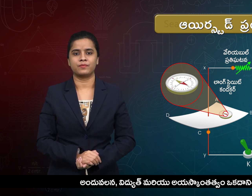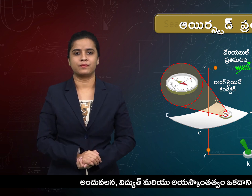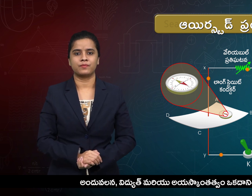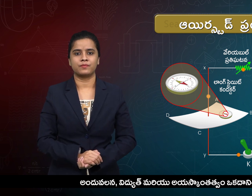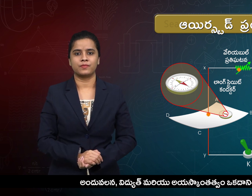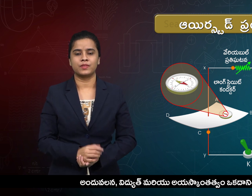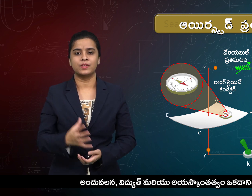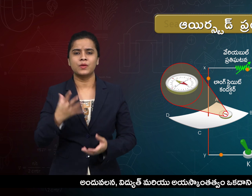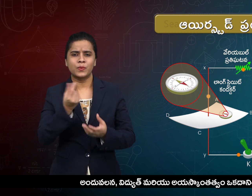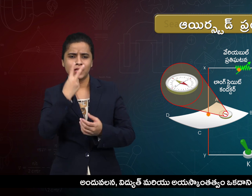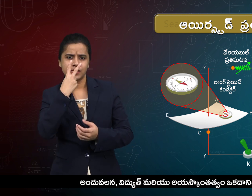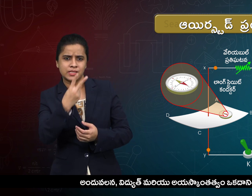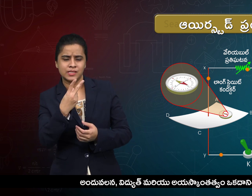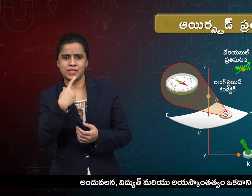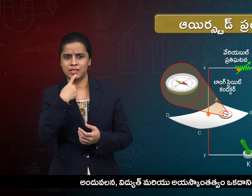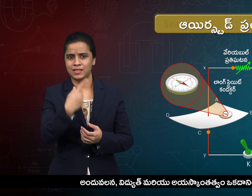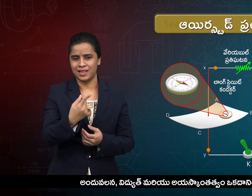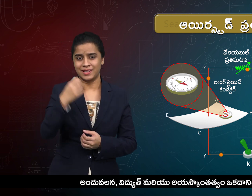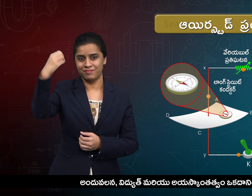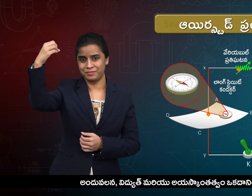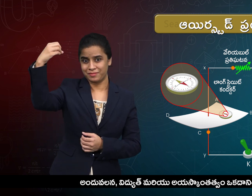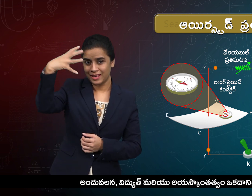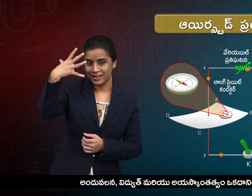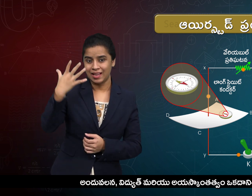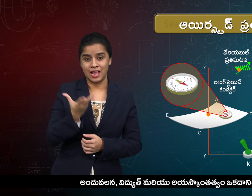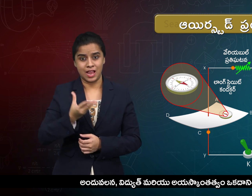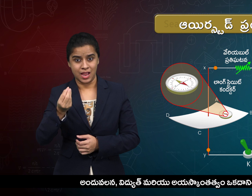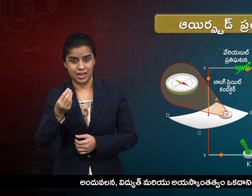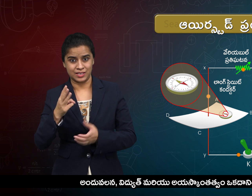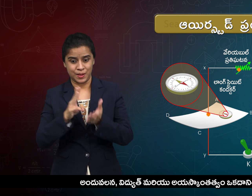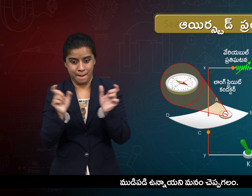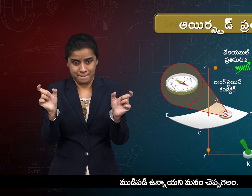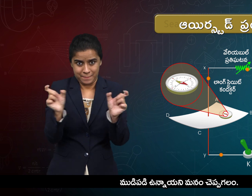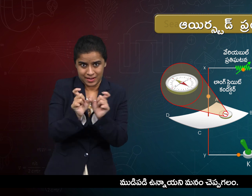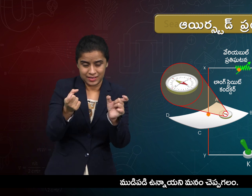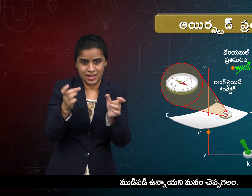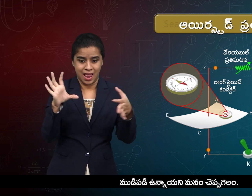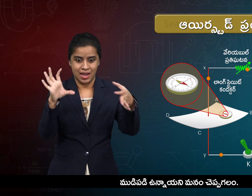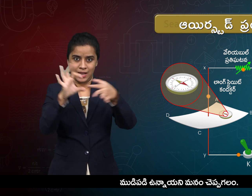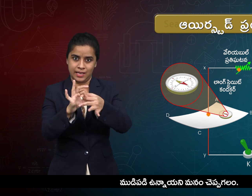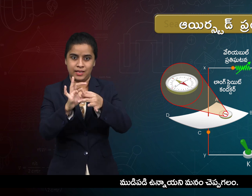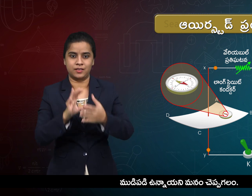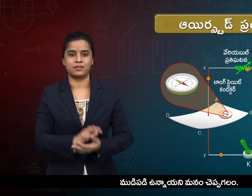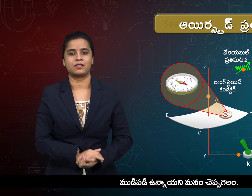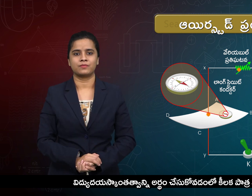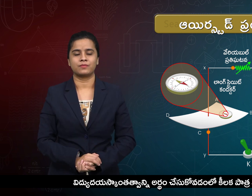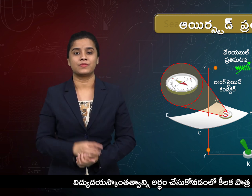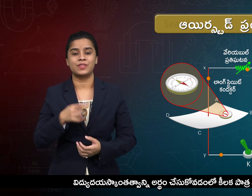అందువలన విద్యుత్ మరియు అయస్కాంతత్వం ఒకదానితో ఒకటి ముడిపడి ఉన్నాయని మనం చెప్పగలం.